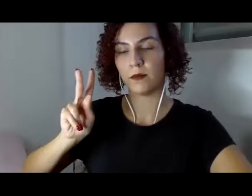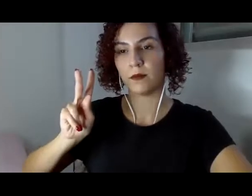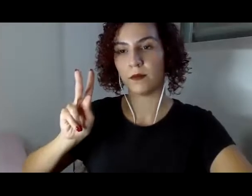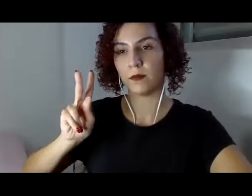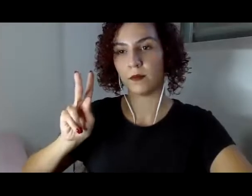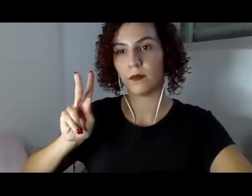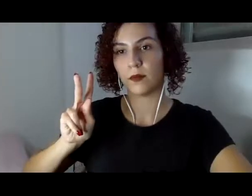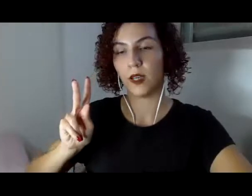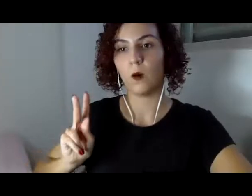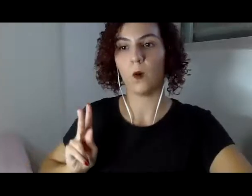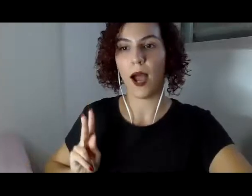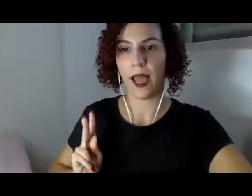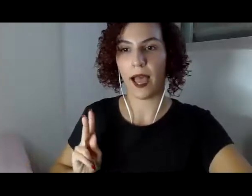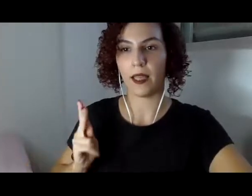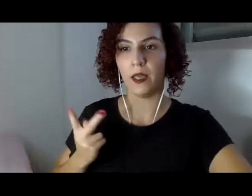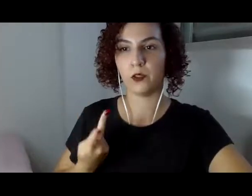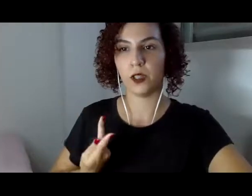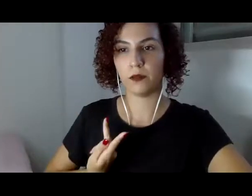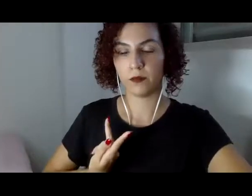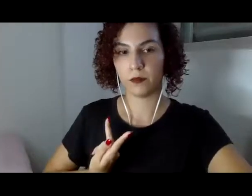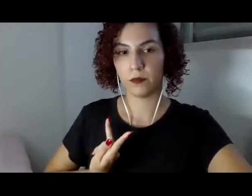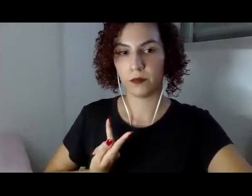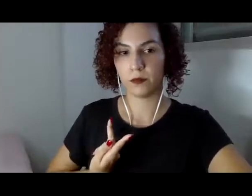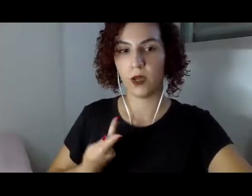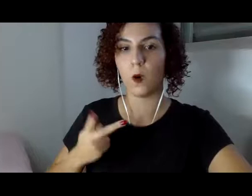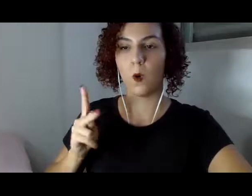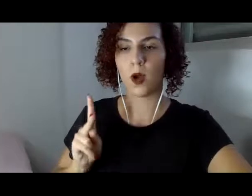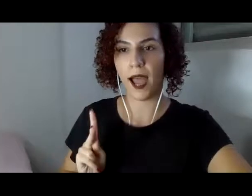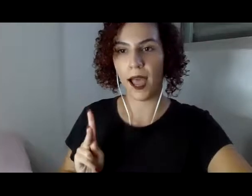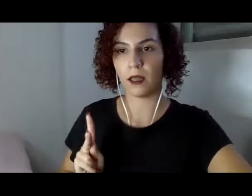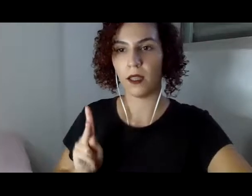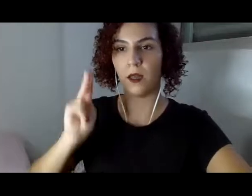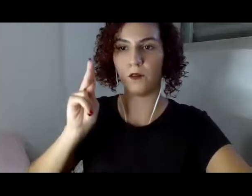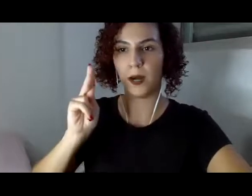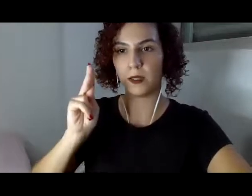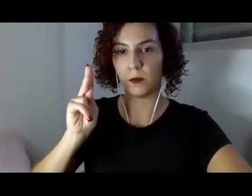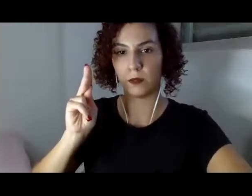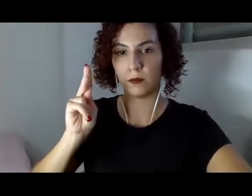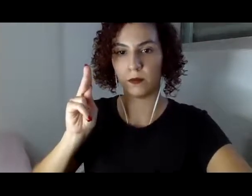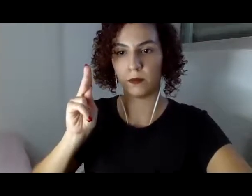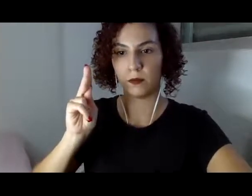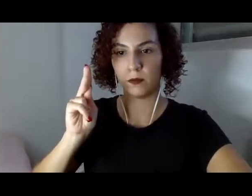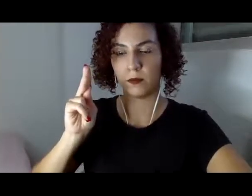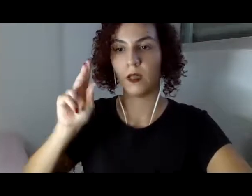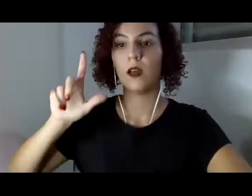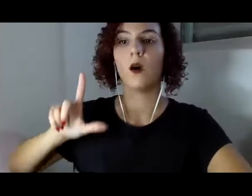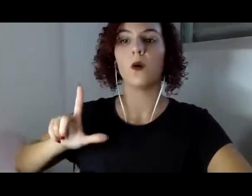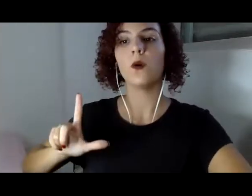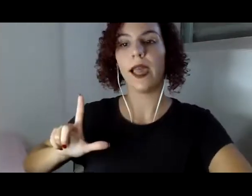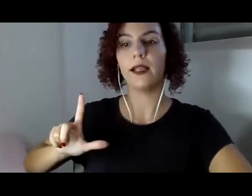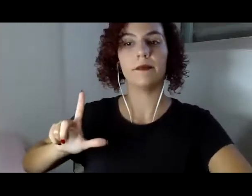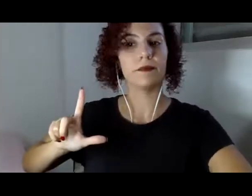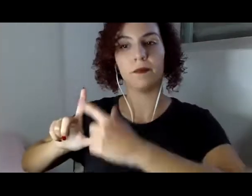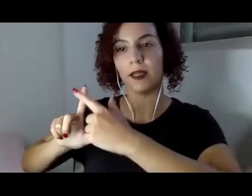cima. O H, eu giro. O K, eu vou para cima.